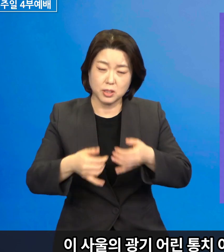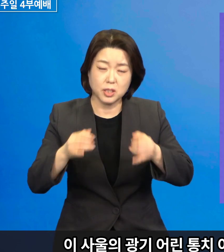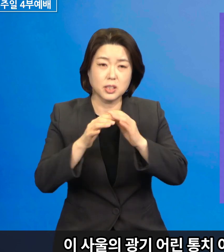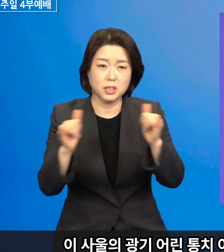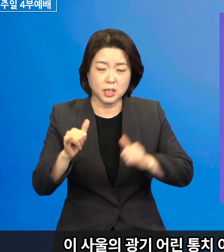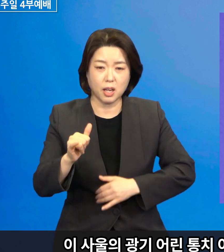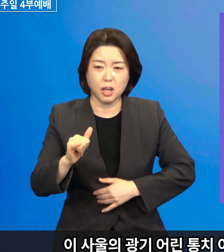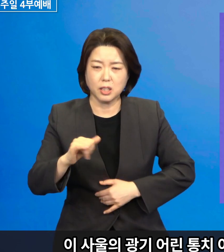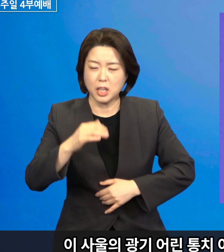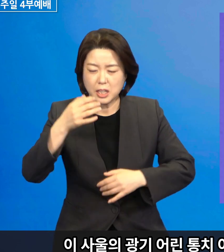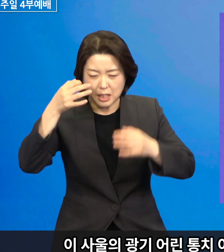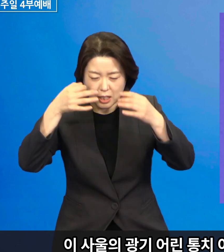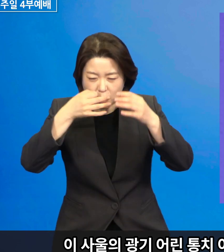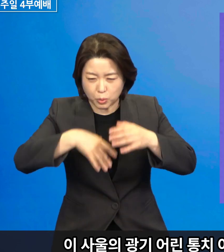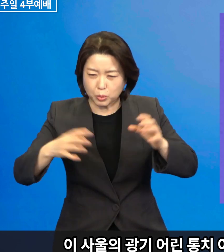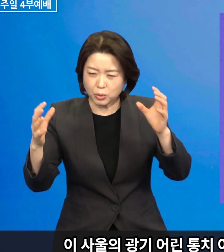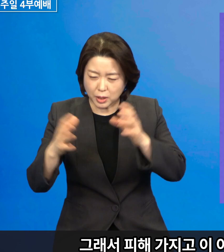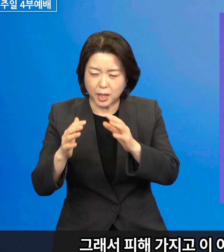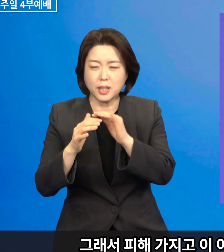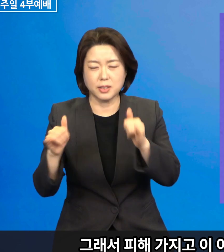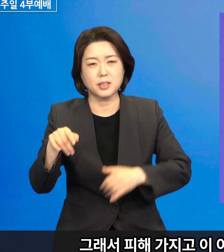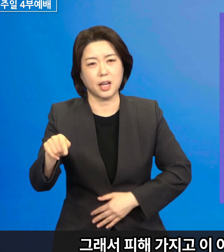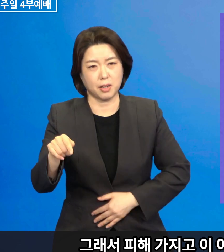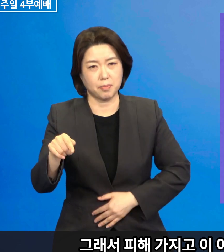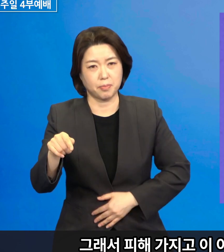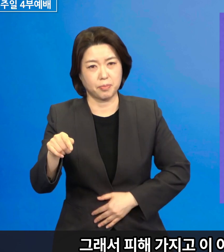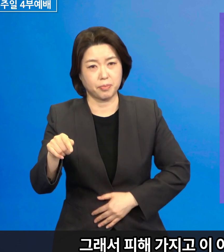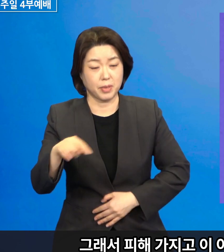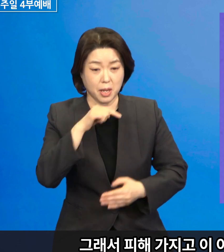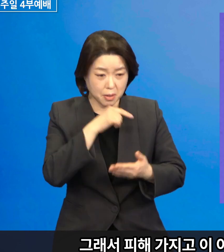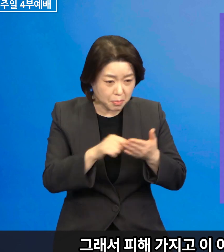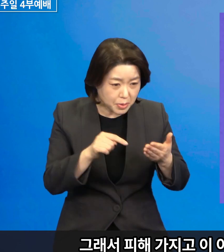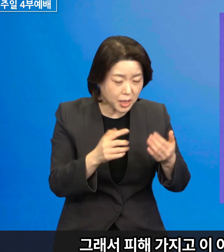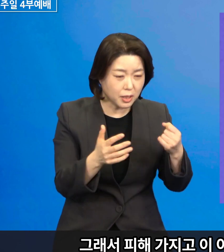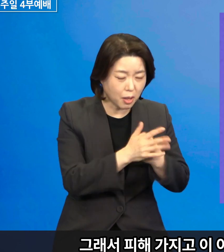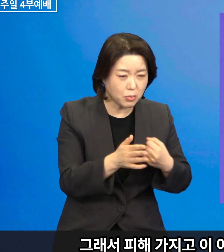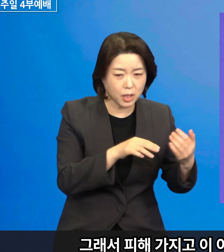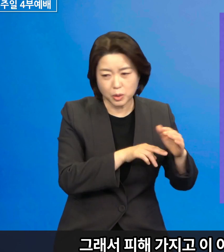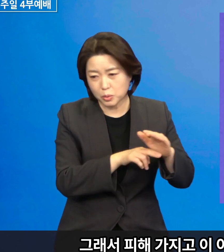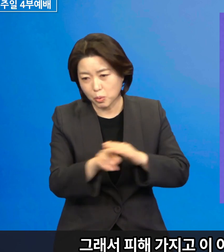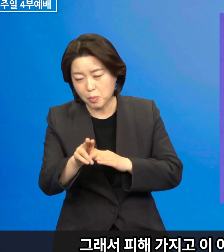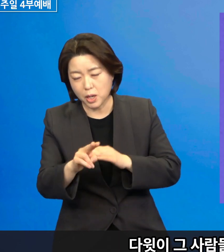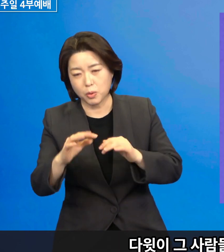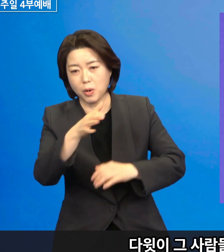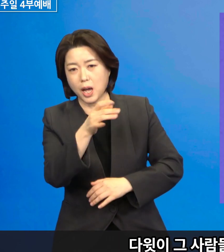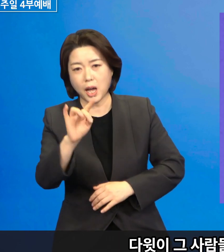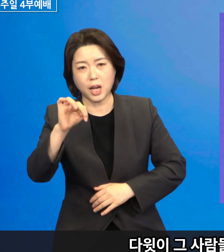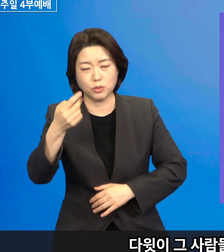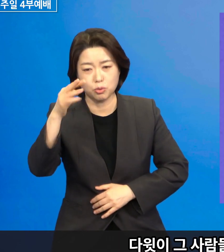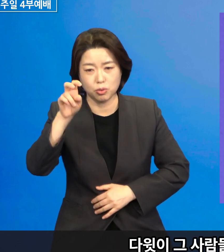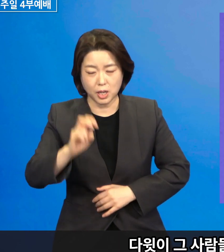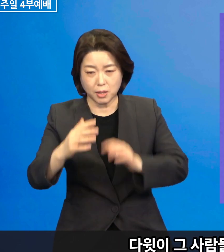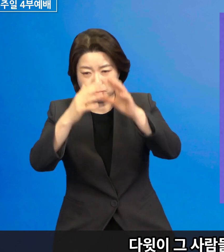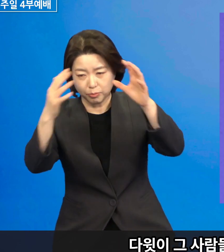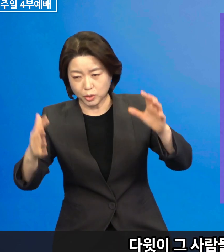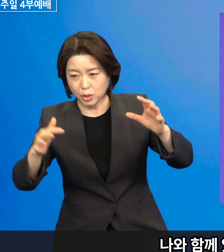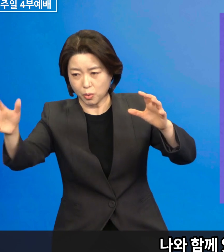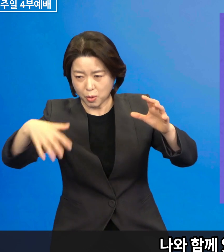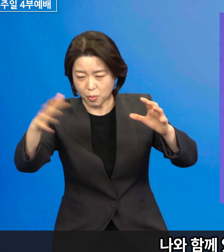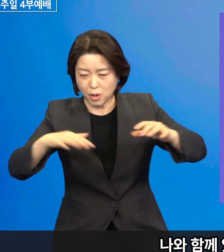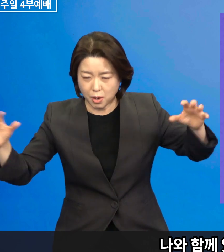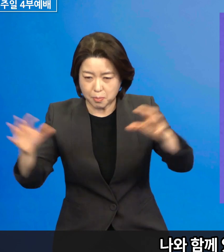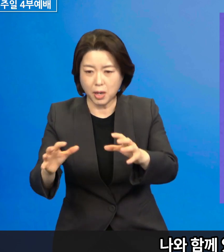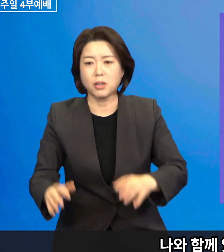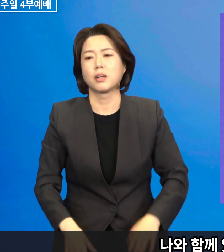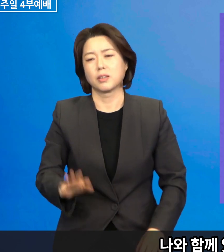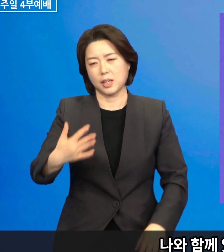어린 통치 아래 더 이상 우리는 살 수 없다. 그래서 피해가지고 이 아둘람 굴에 모여들었잖아요. 그래서 다윗이 그 사람들을 다 받아줬어요. 나와